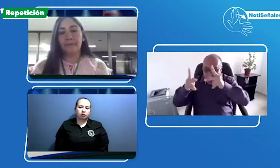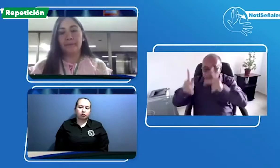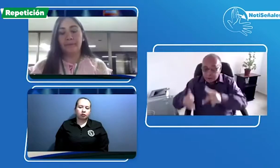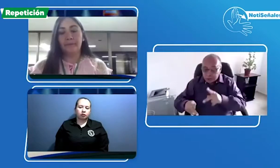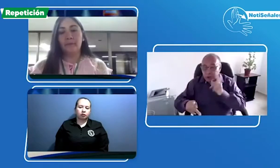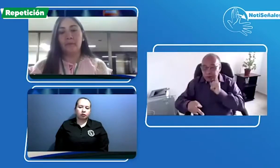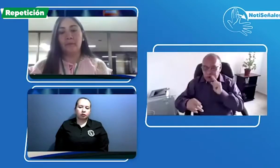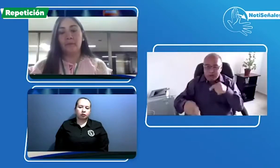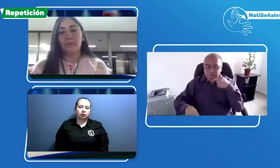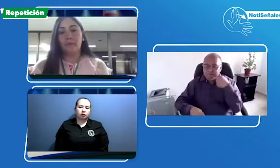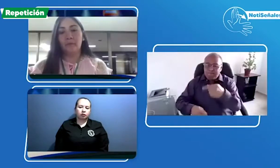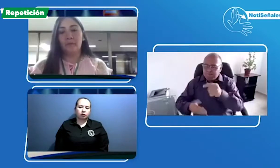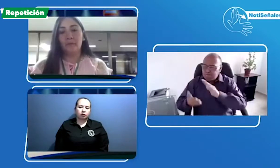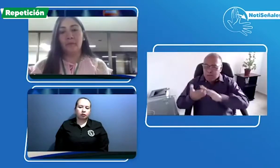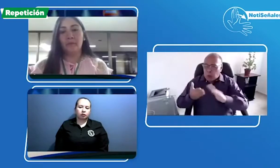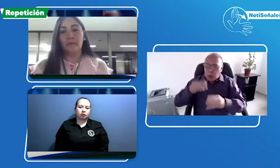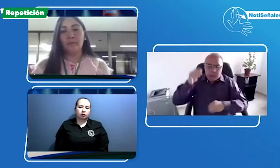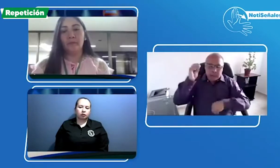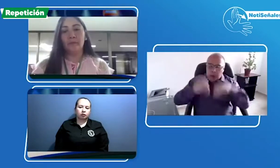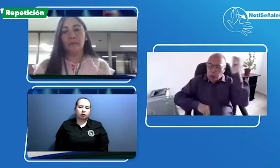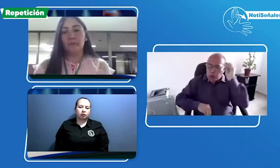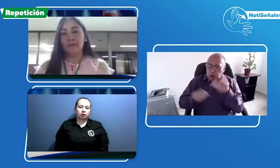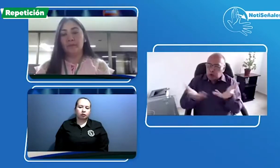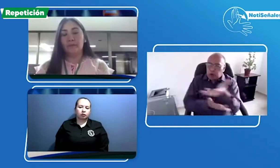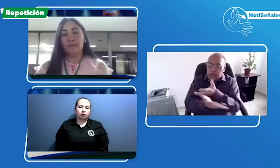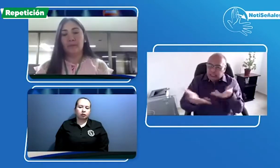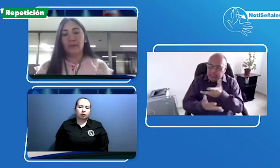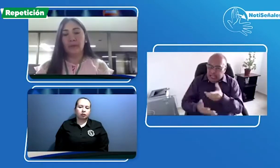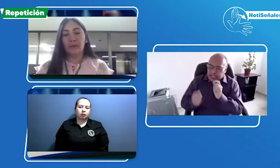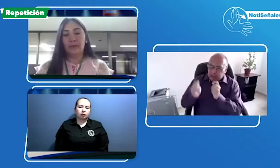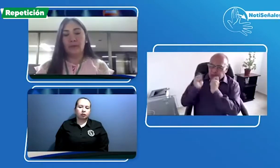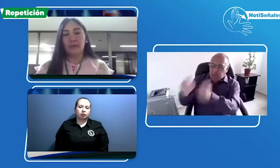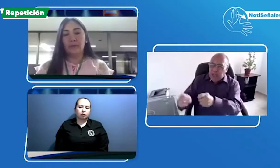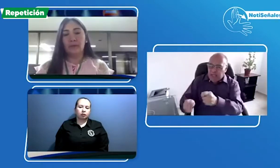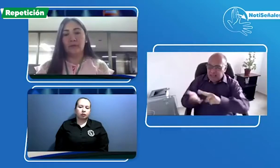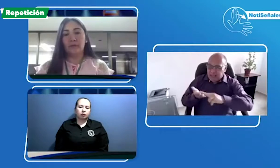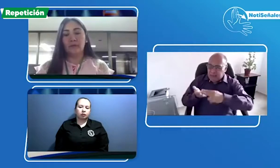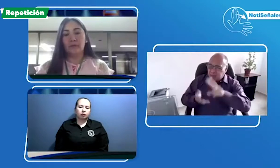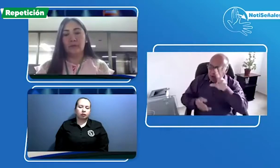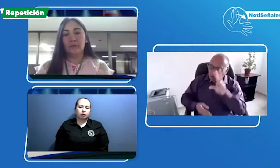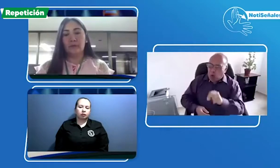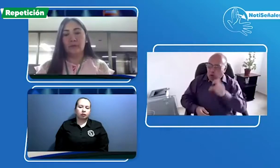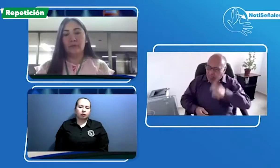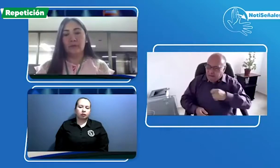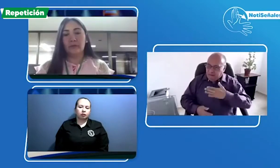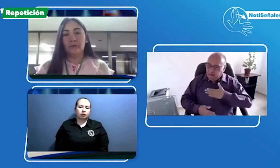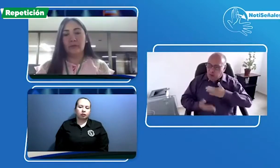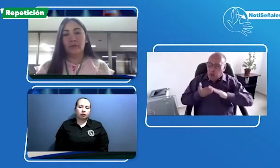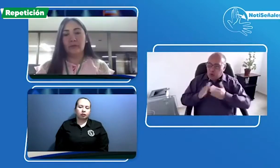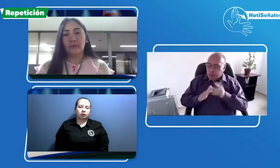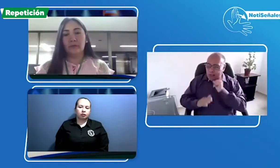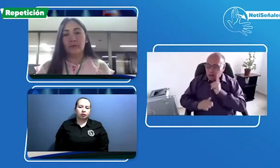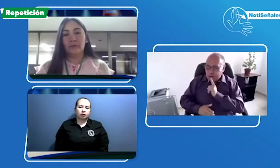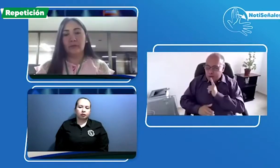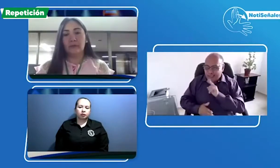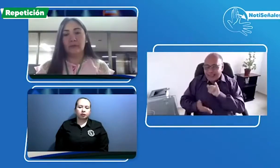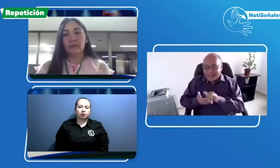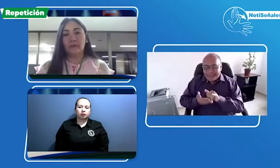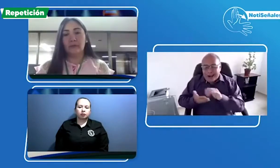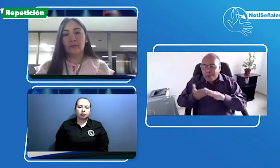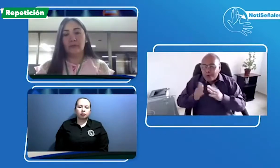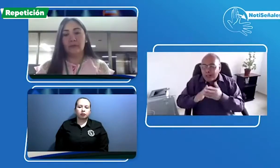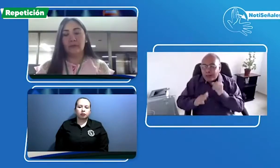se presentan esta clase de situaciones. Allí en nuestro Facebook Live nos han dejado en los comentarios que una persona sorda